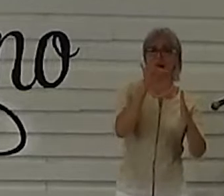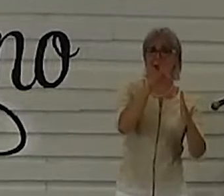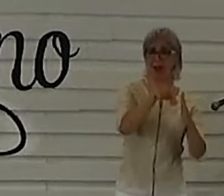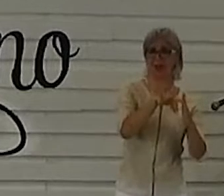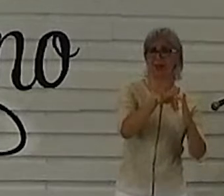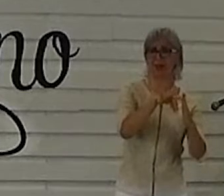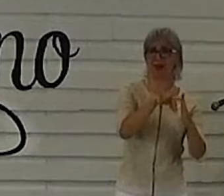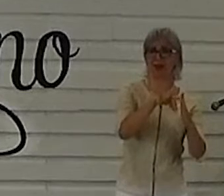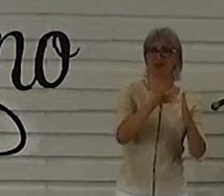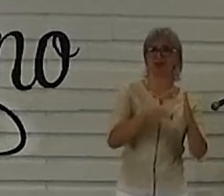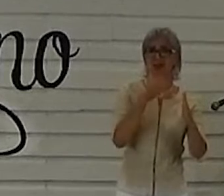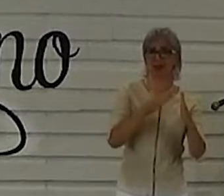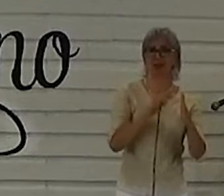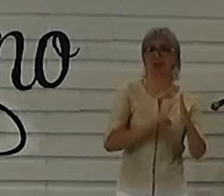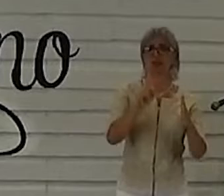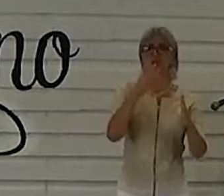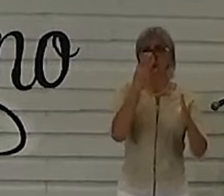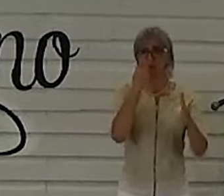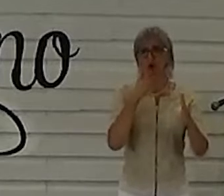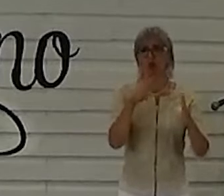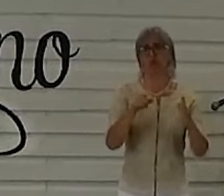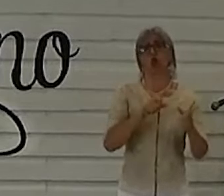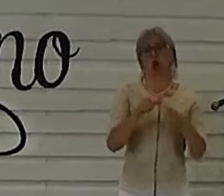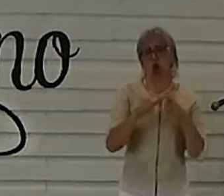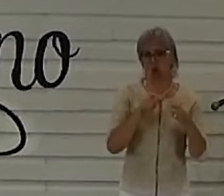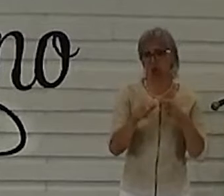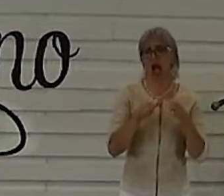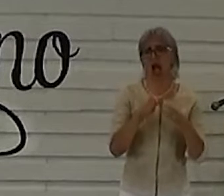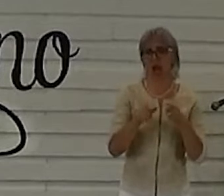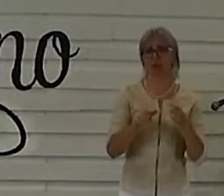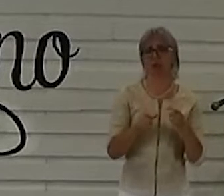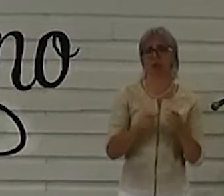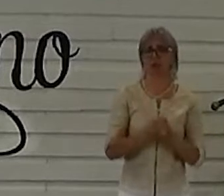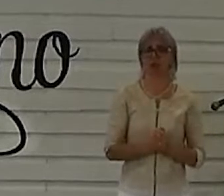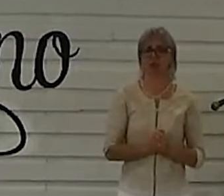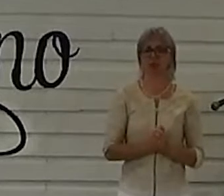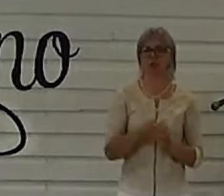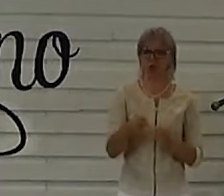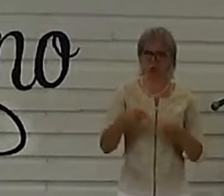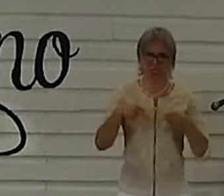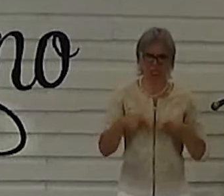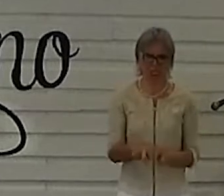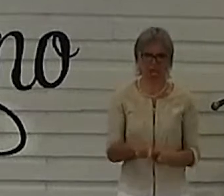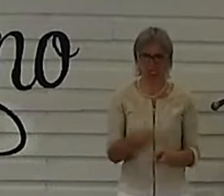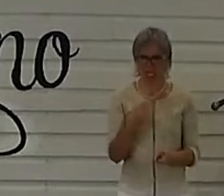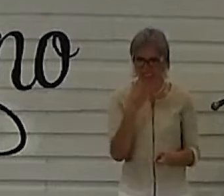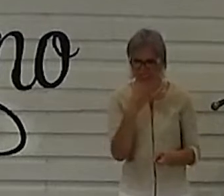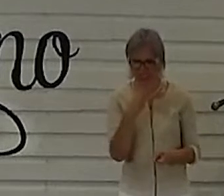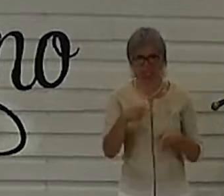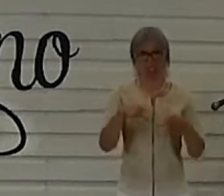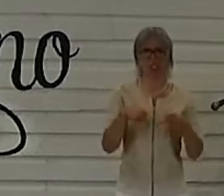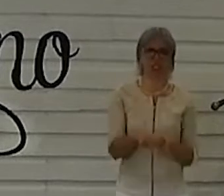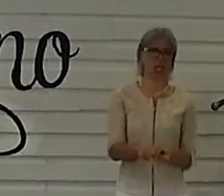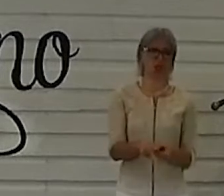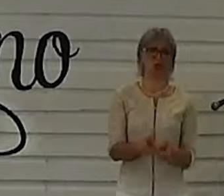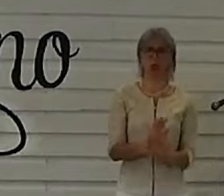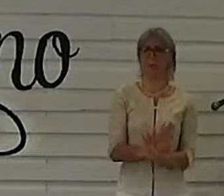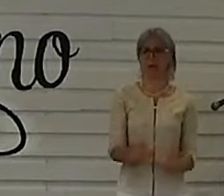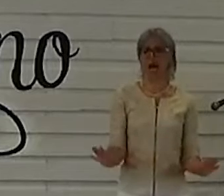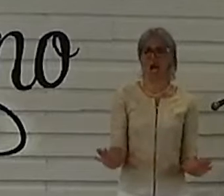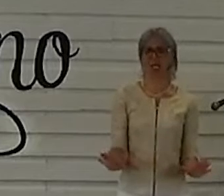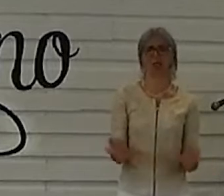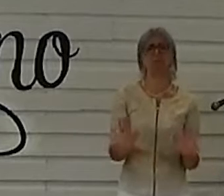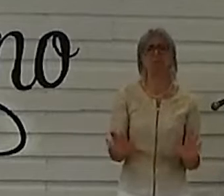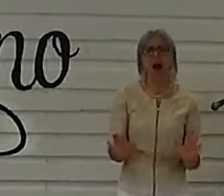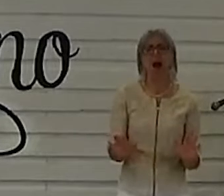collaborare. Dio ti sta chiamando a non riscaldare una sedia, a non farti il tuo culto, ma a